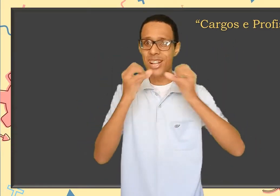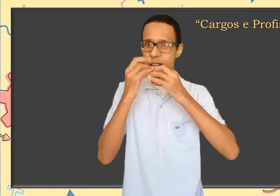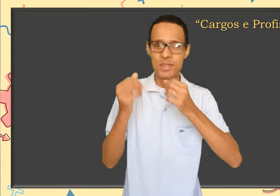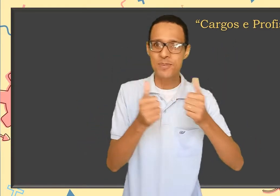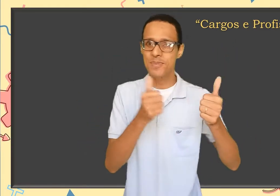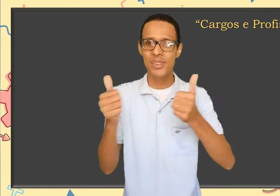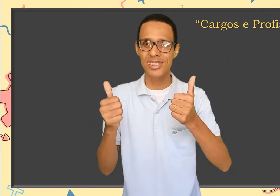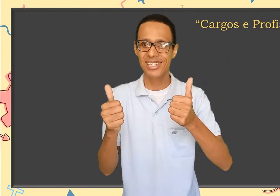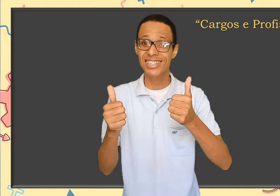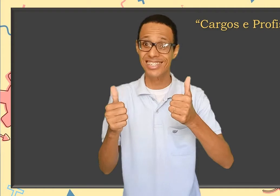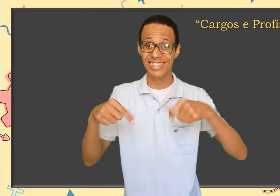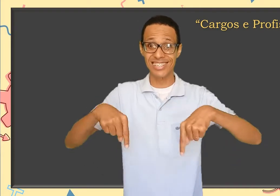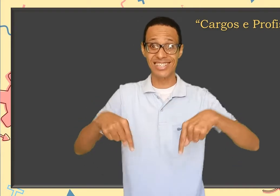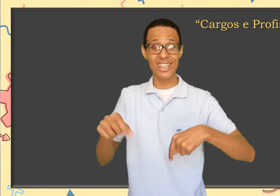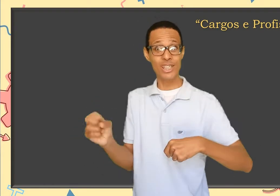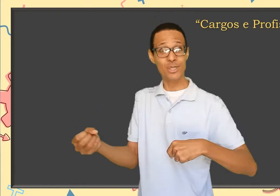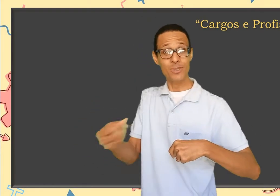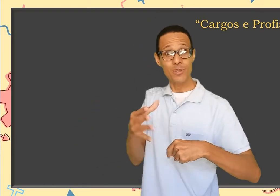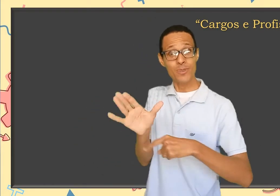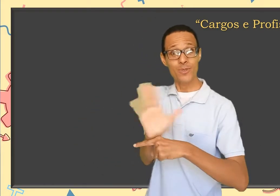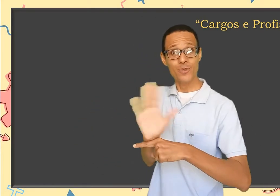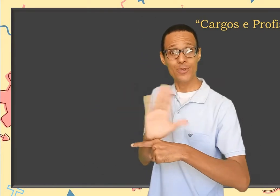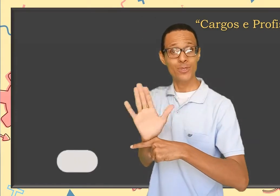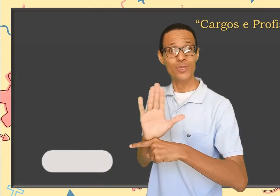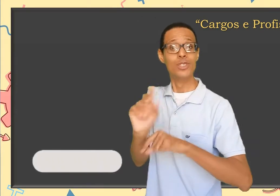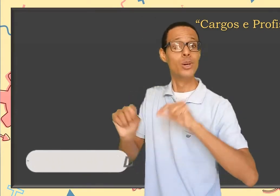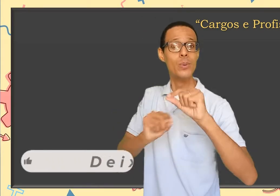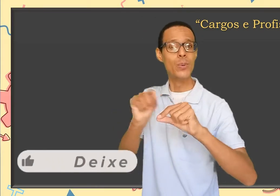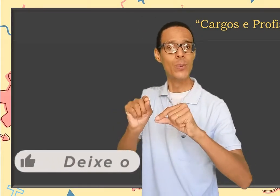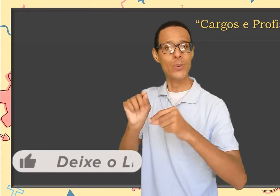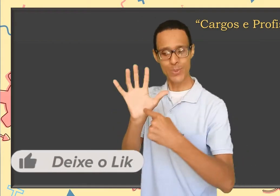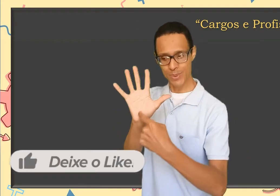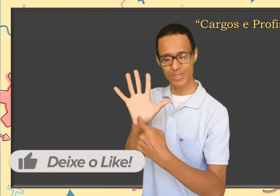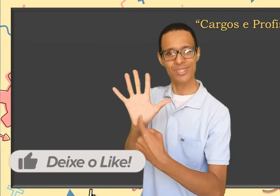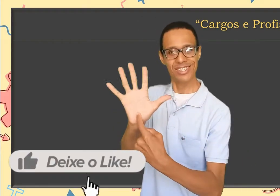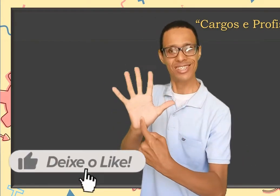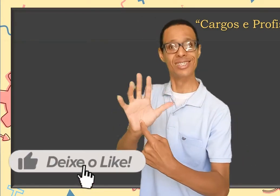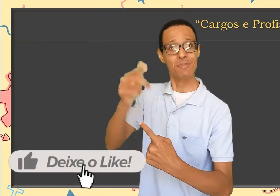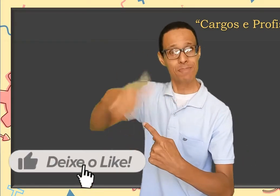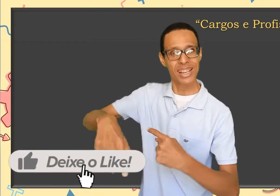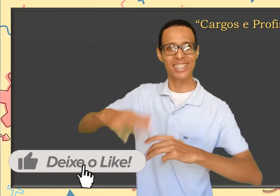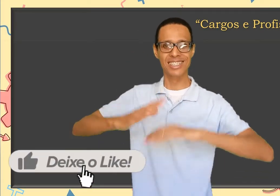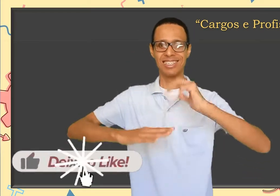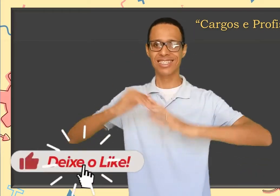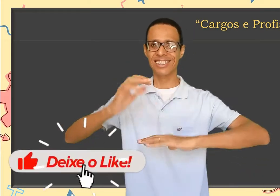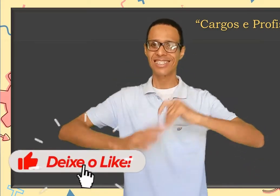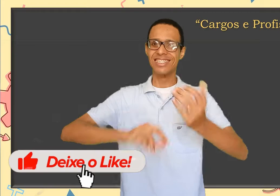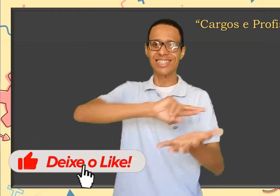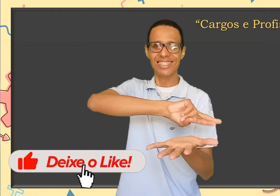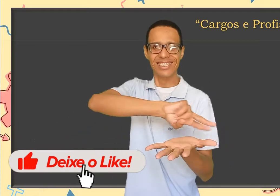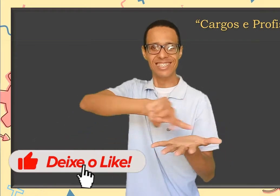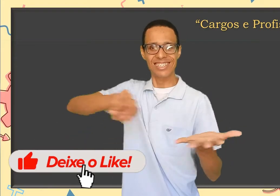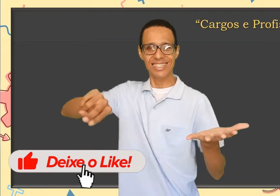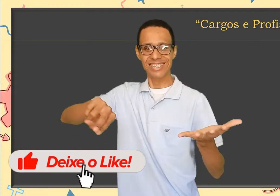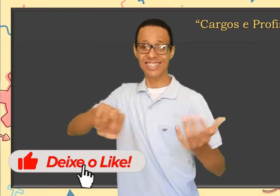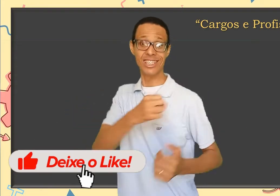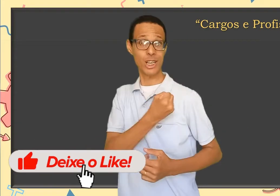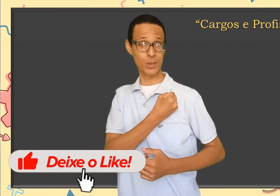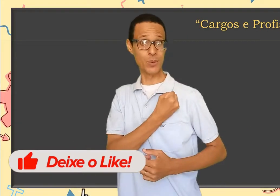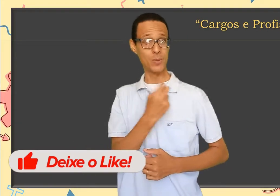Olá pessoal, tudo bem? Vamos para mais um vídeo? Neste, apresentarei mais vocabulário de cargos